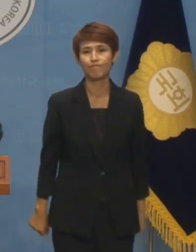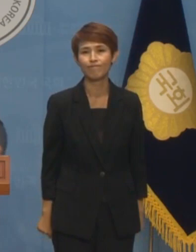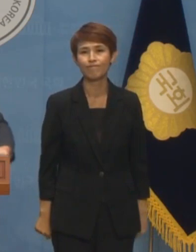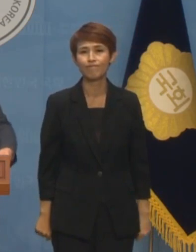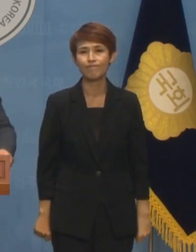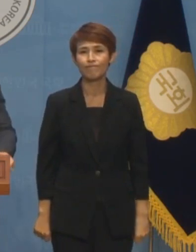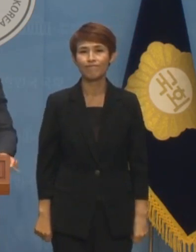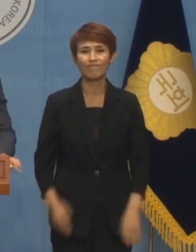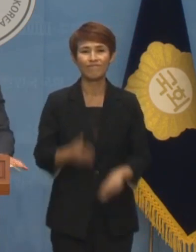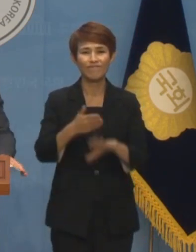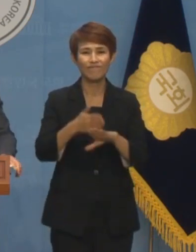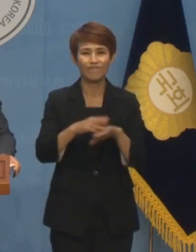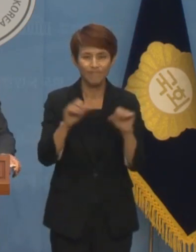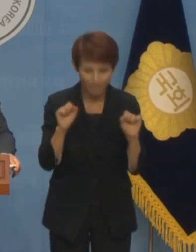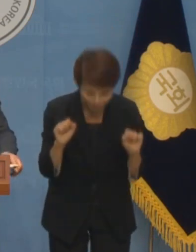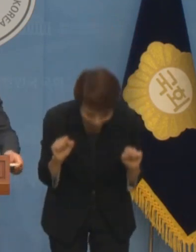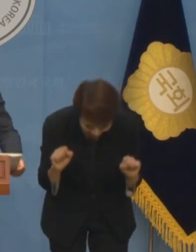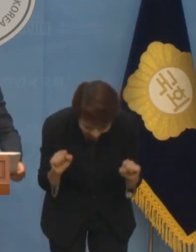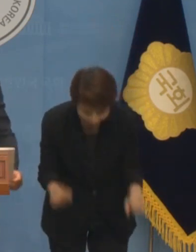감사합니다.